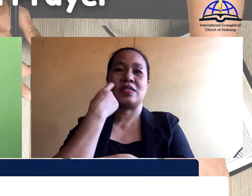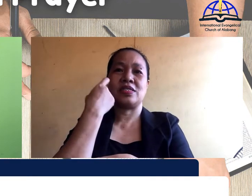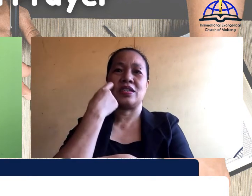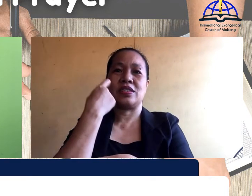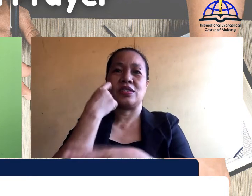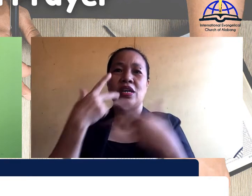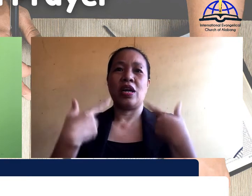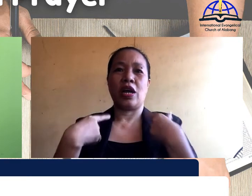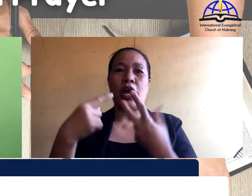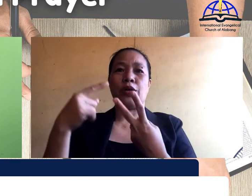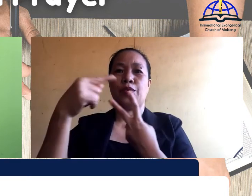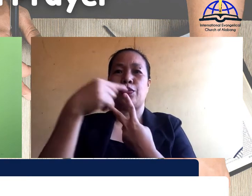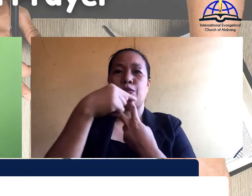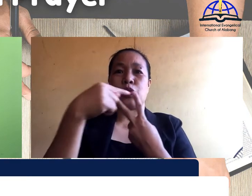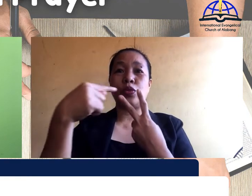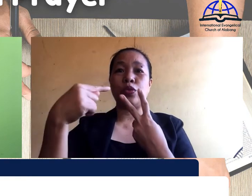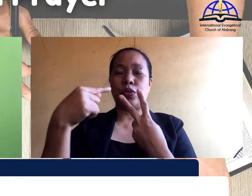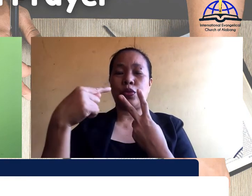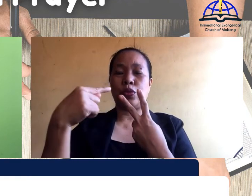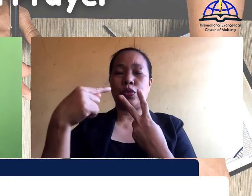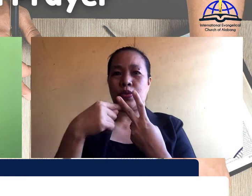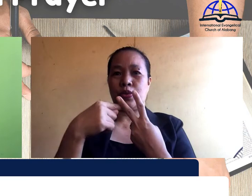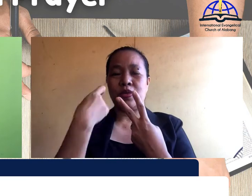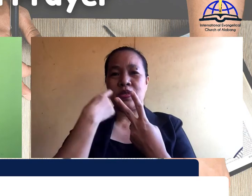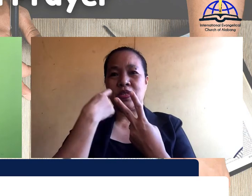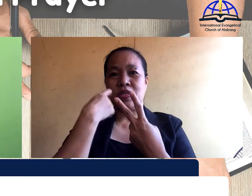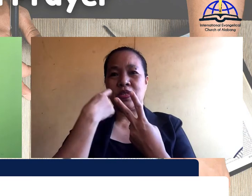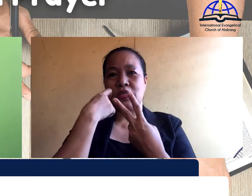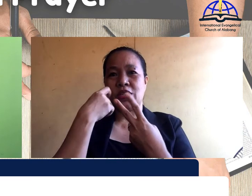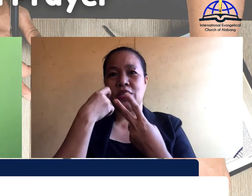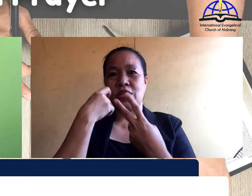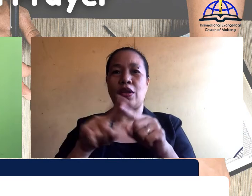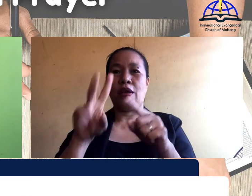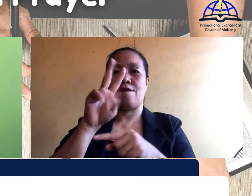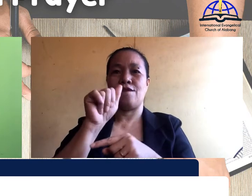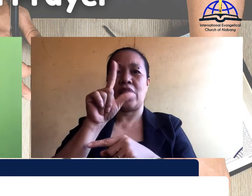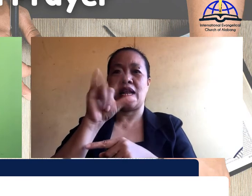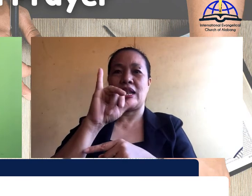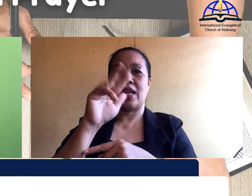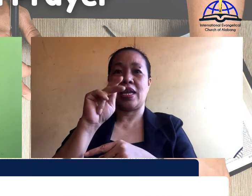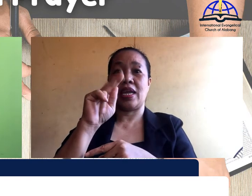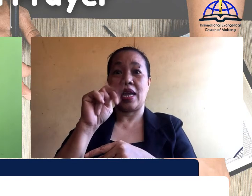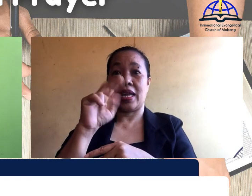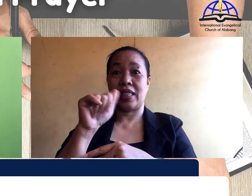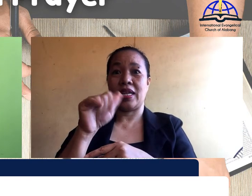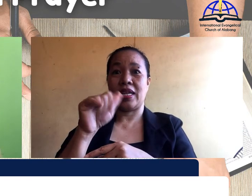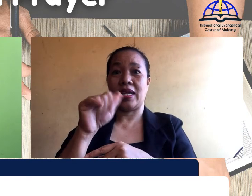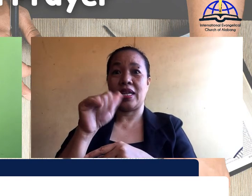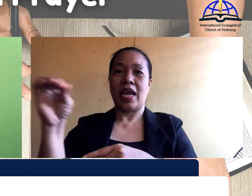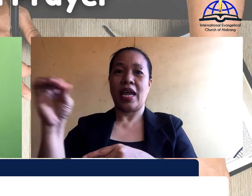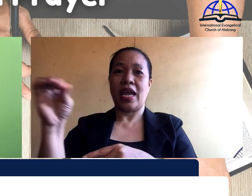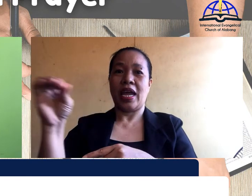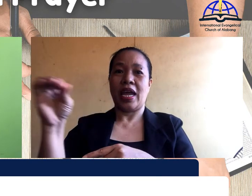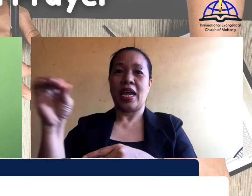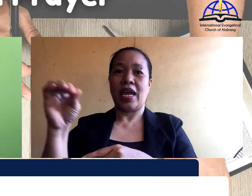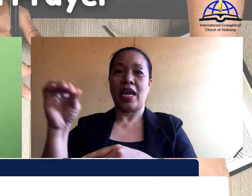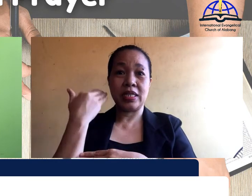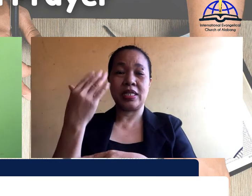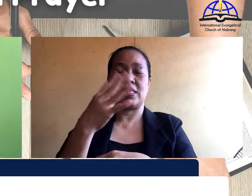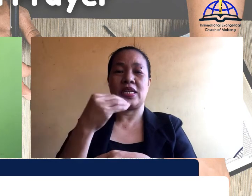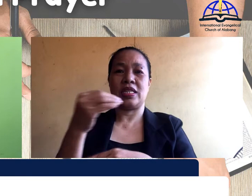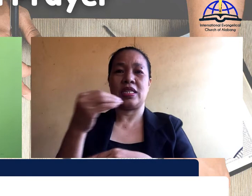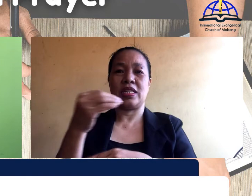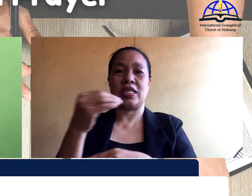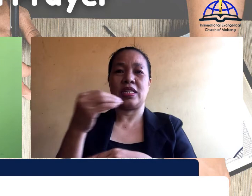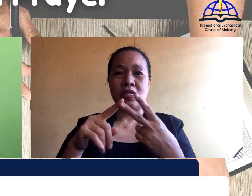and then a vicious present. Ayan. So yung nakaraan natin, gaano man ito